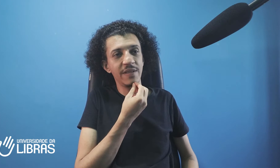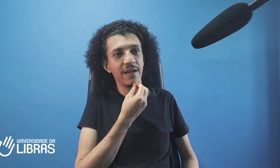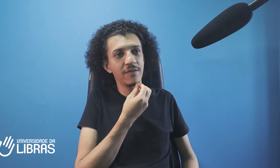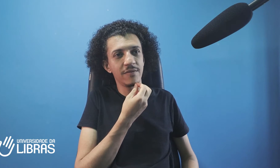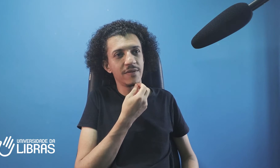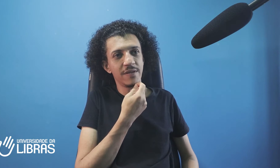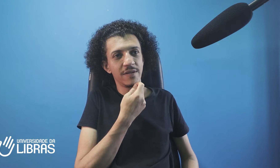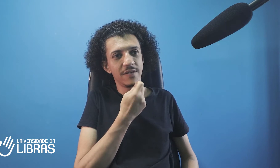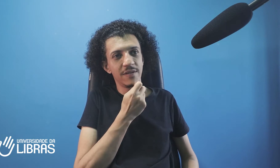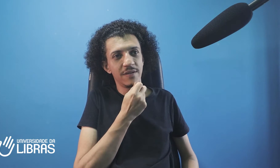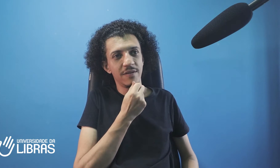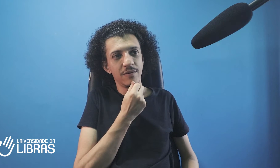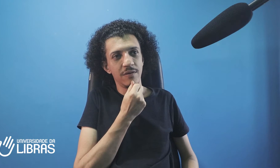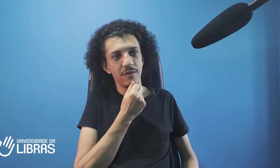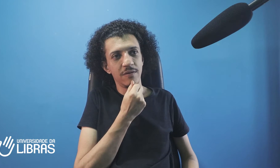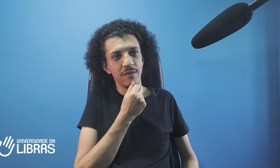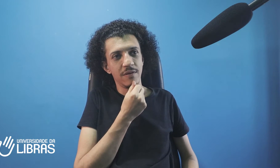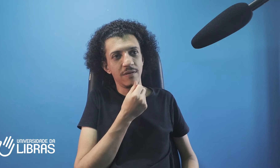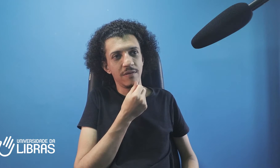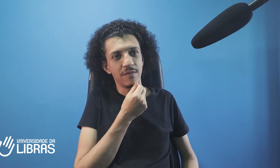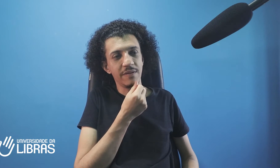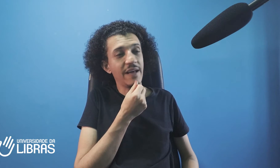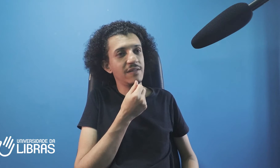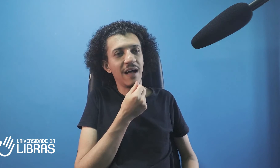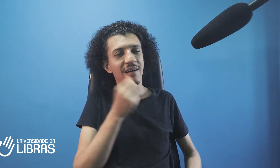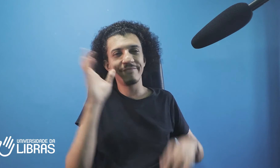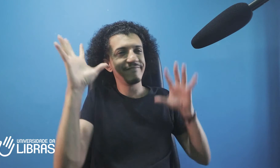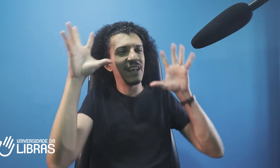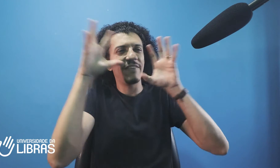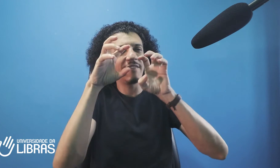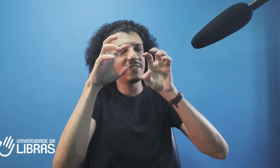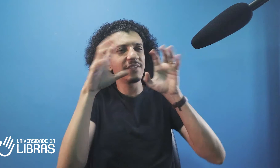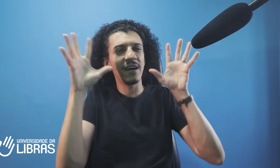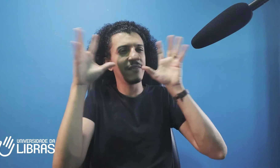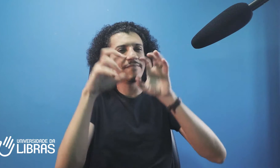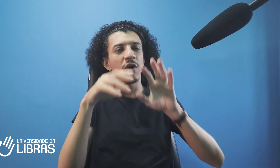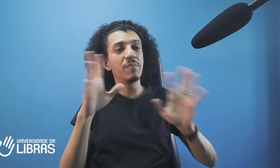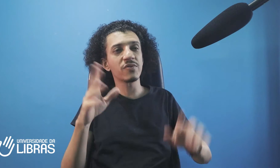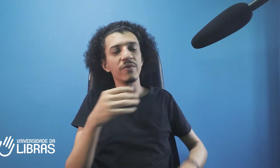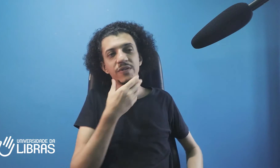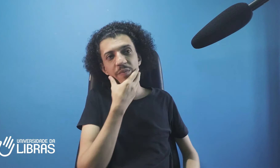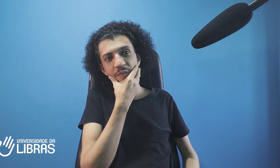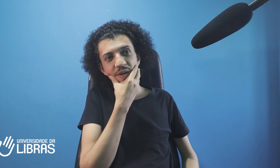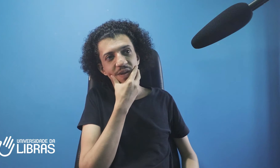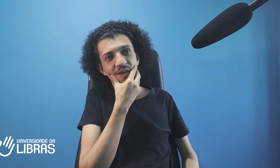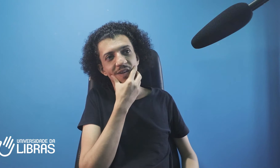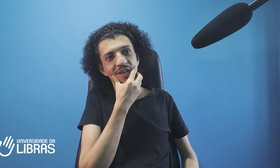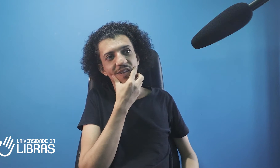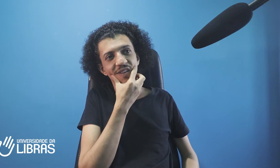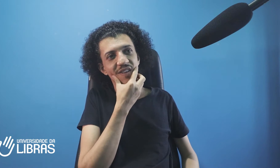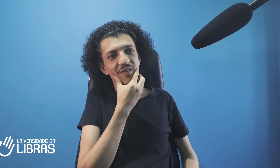eu não entendo E aí tá eu falo sim tá É obscuro você é